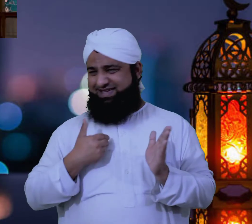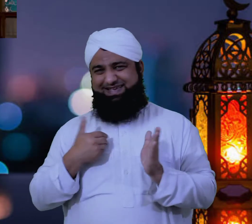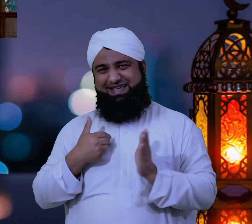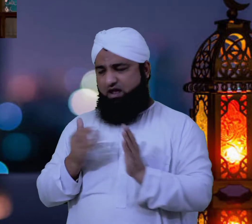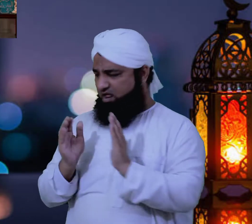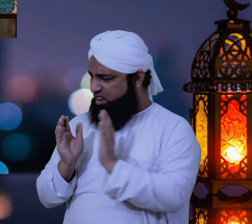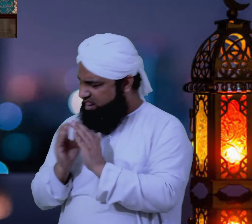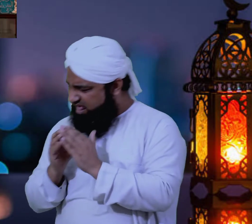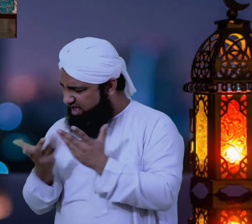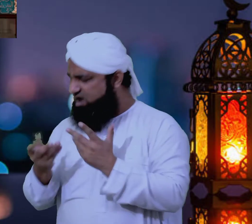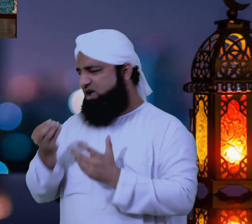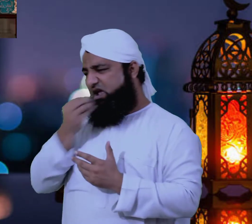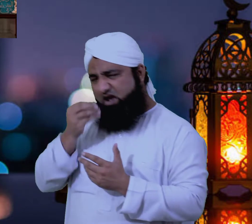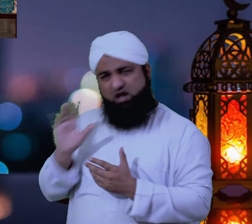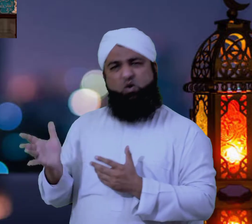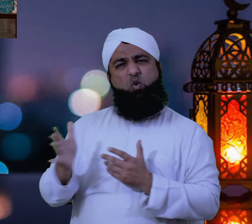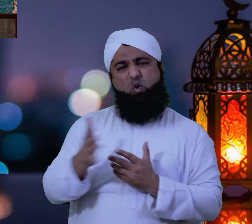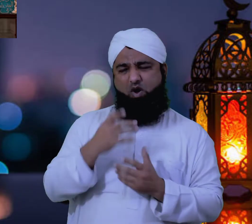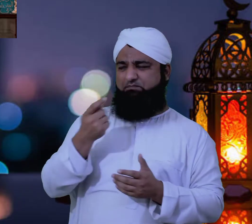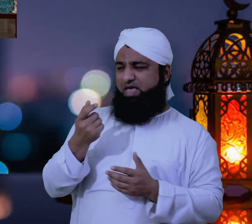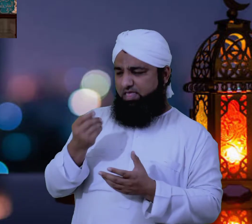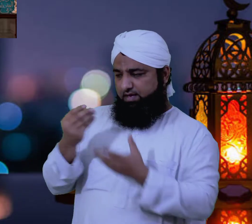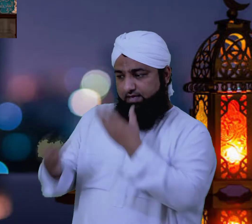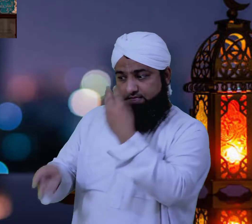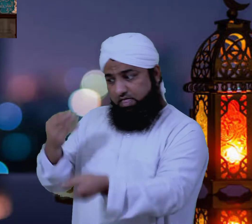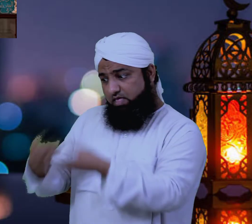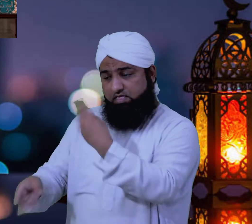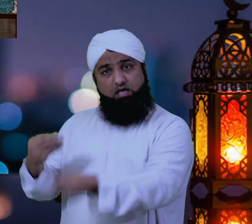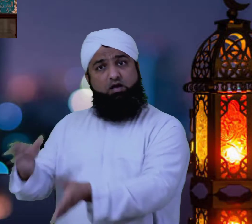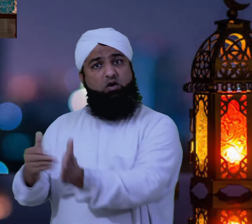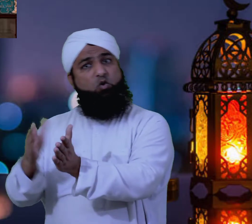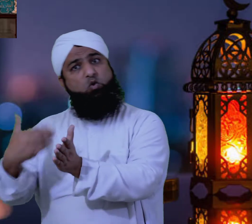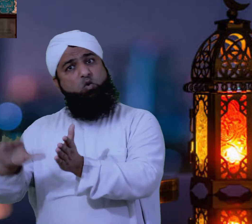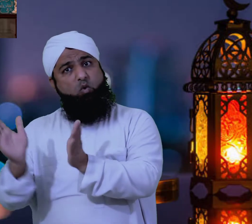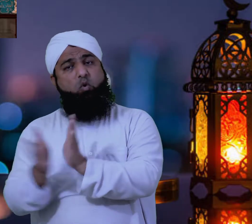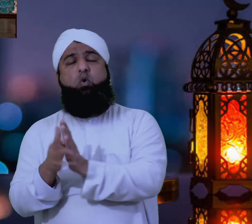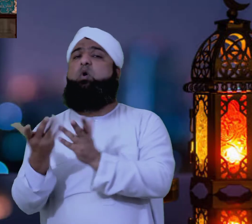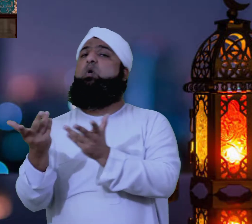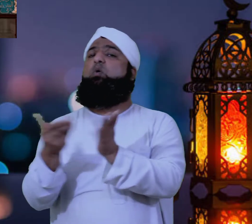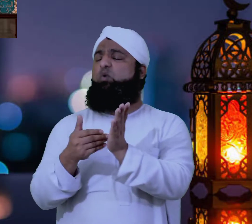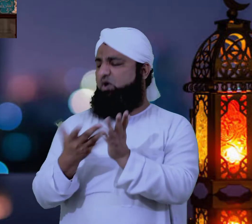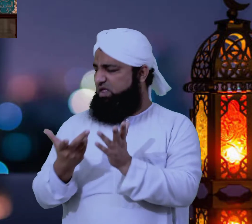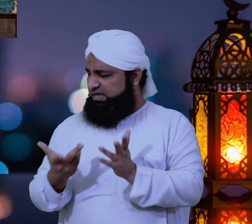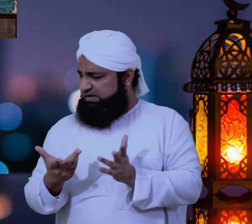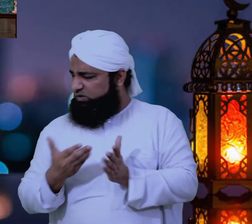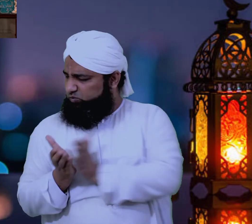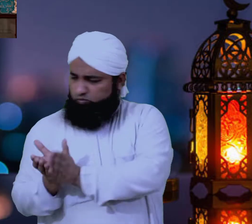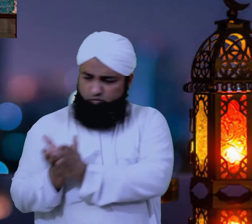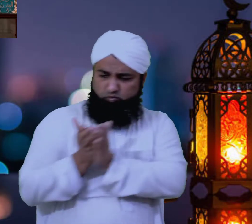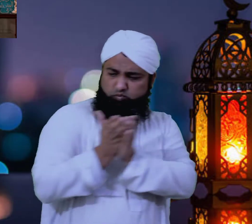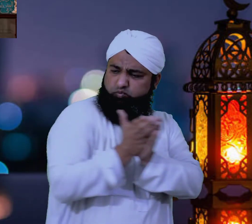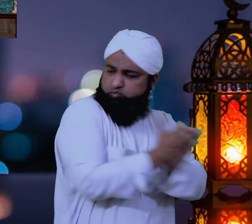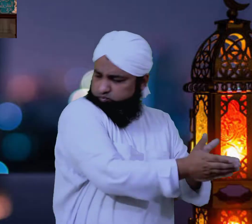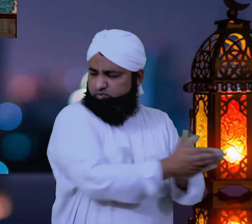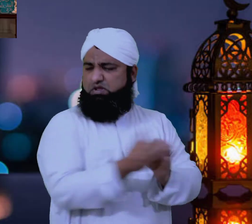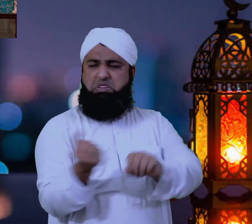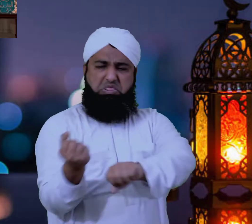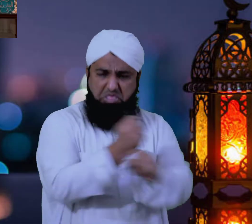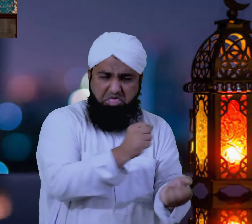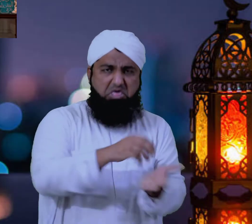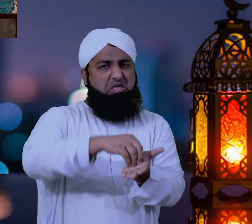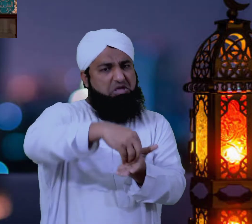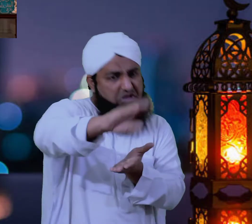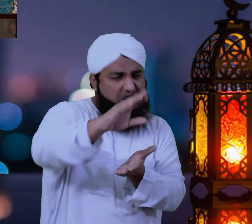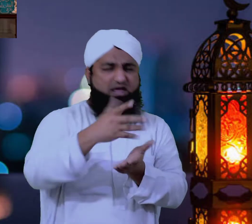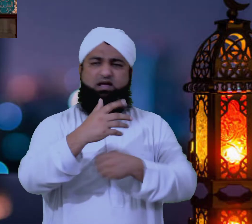ہونے کے برابر ہوتا ہے۔ ورثہ سے یہ امید کم ہوتی ہے کہ وہ اپنے مرحوم عزیز کی آخرت کی بہتری کے